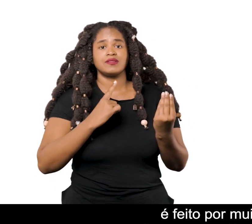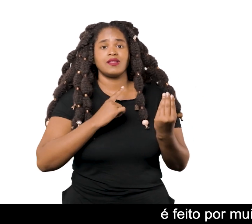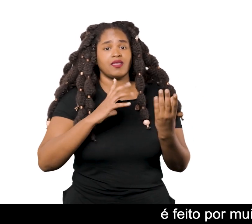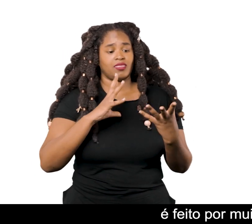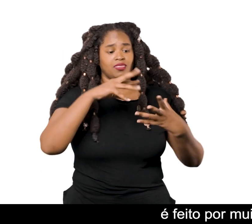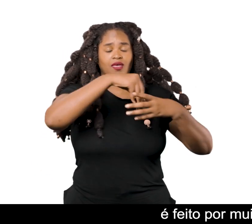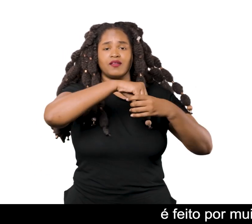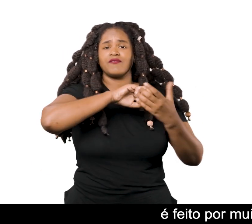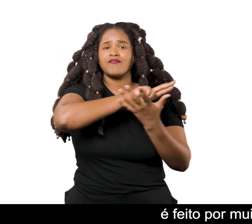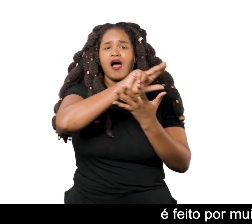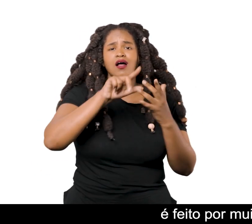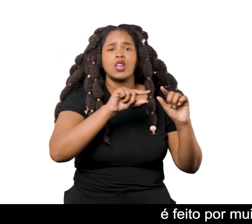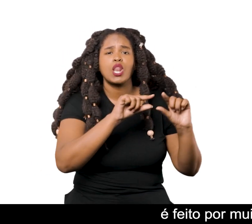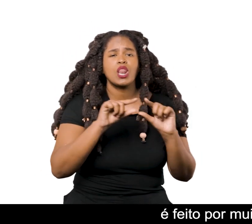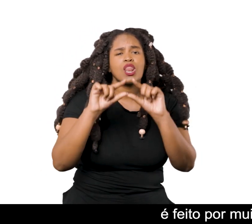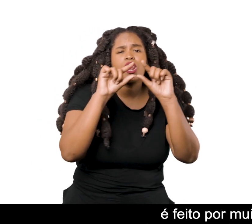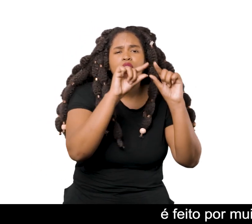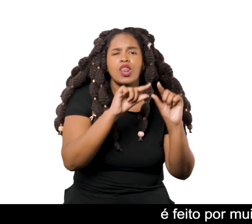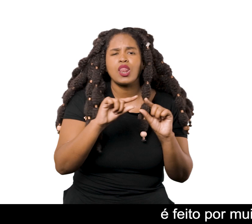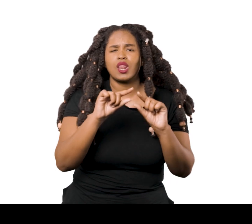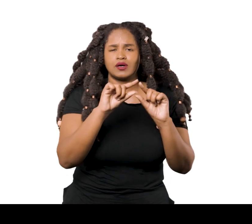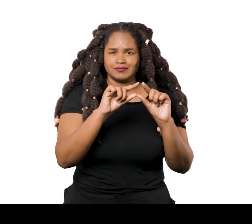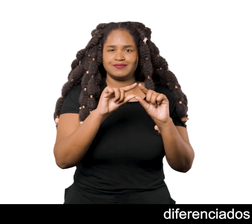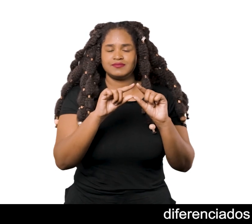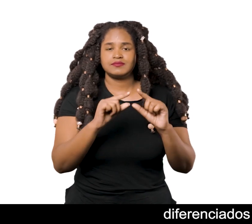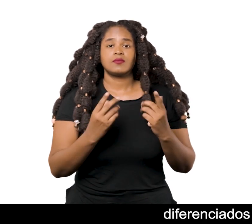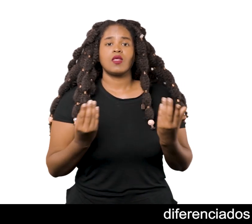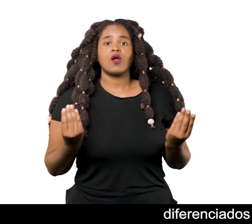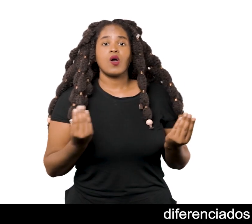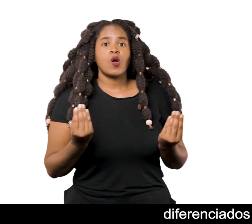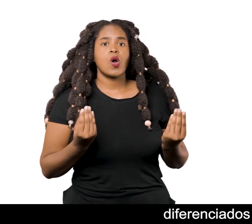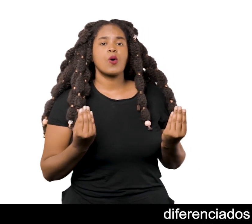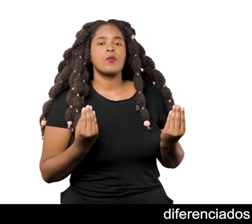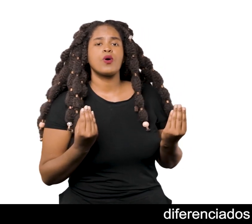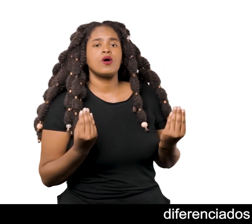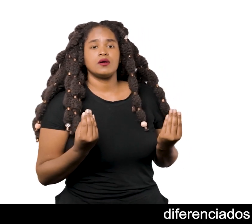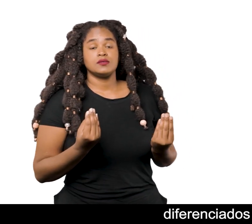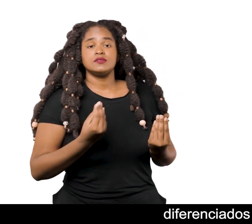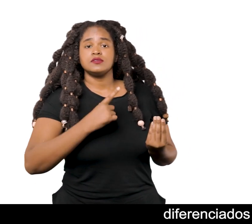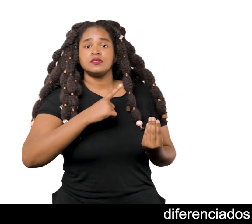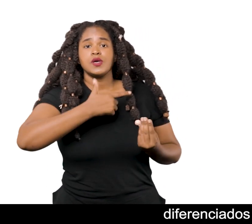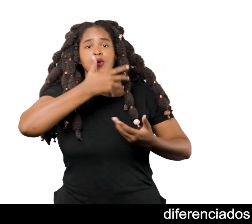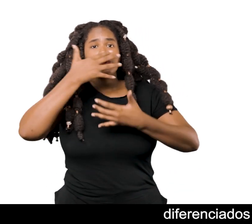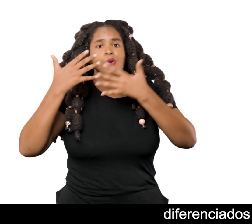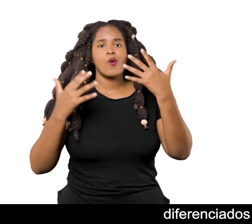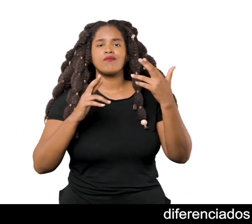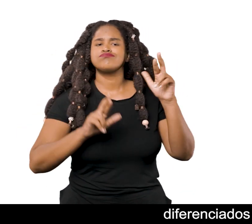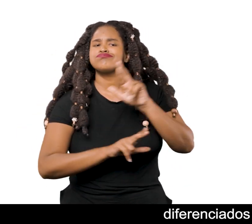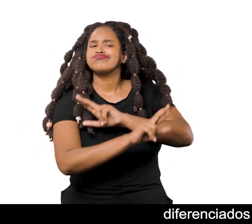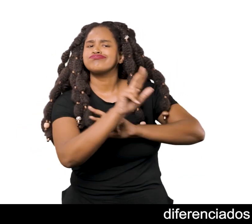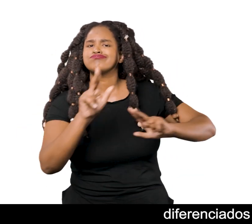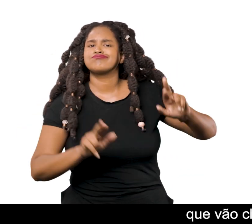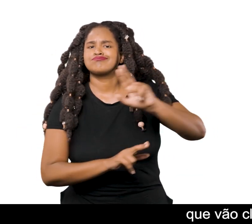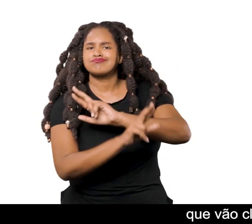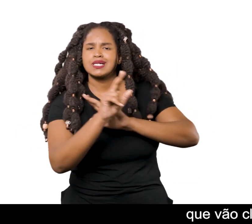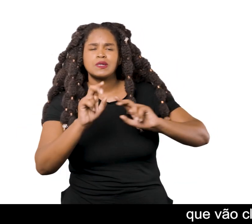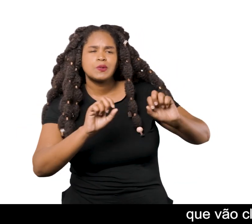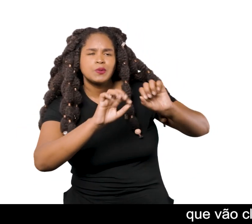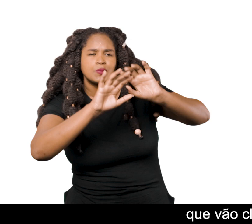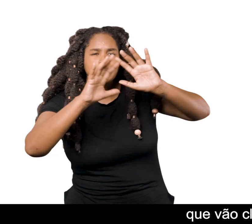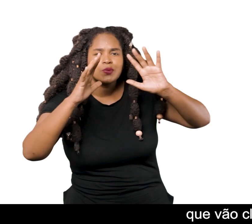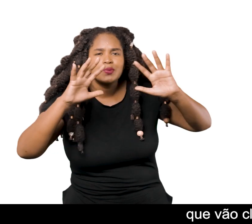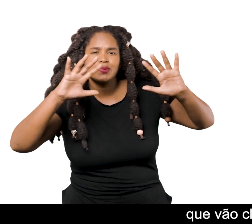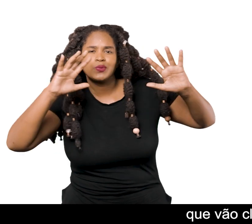e muitos losangos e triângulos menores, diferenciados pelas cores e suas diferentes tonalidades, que